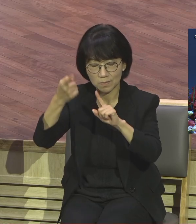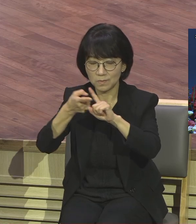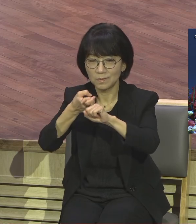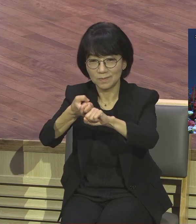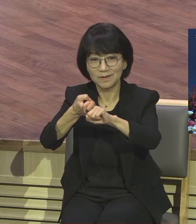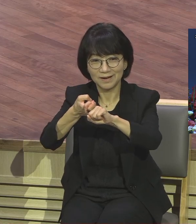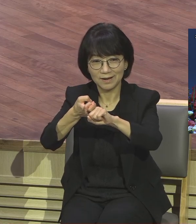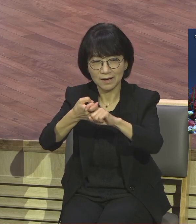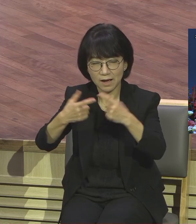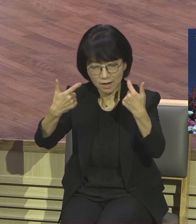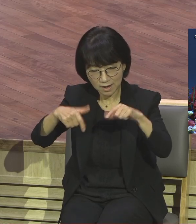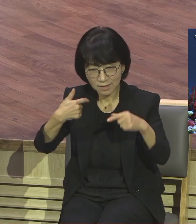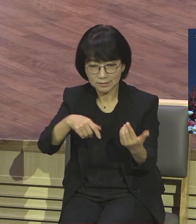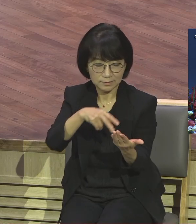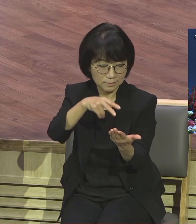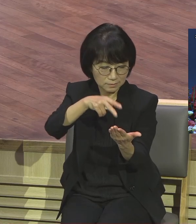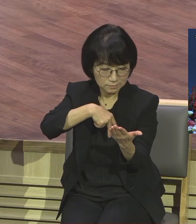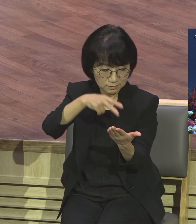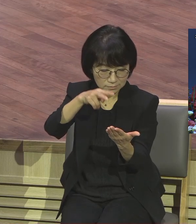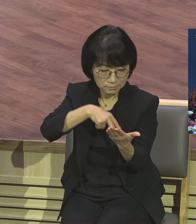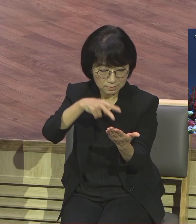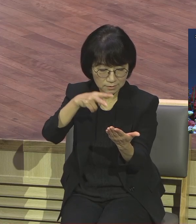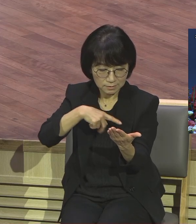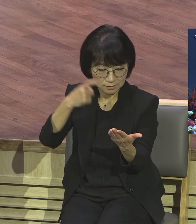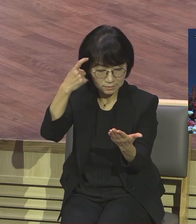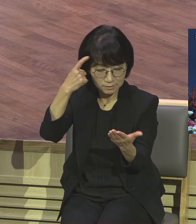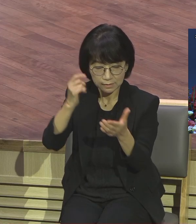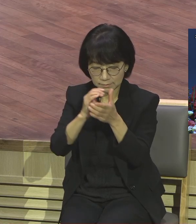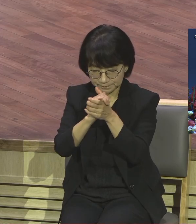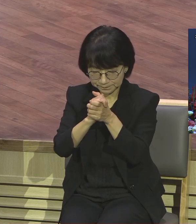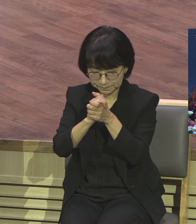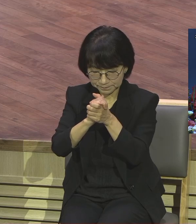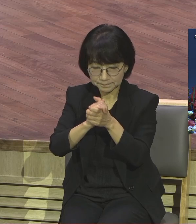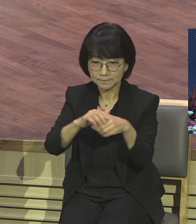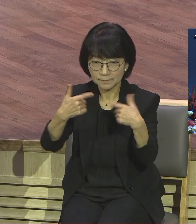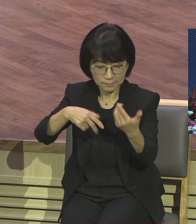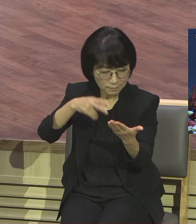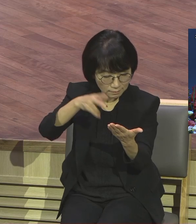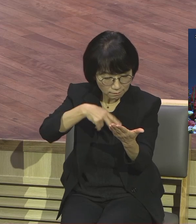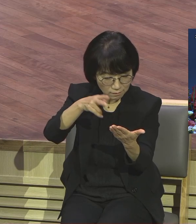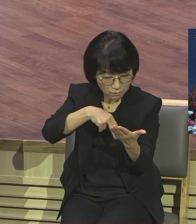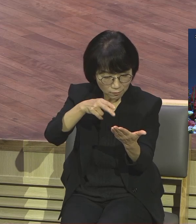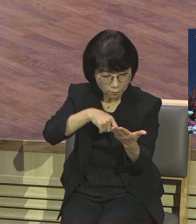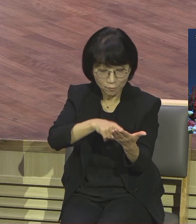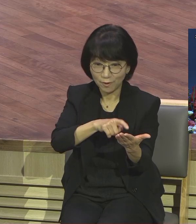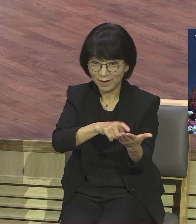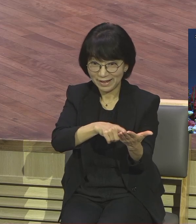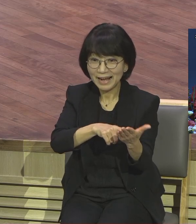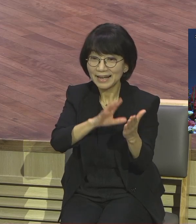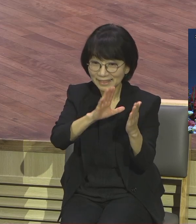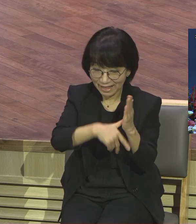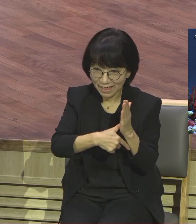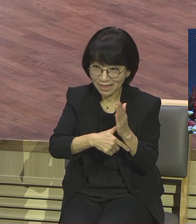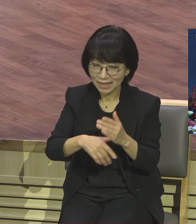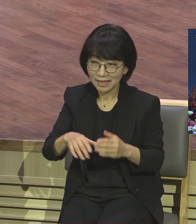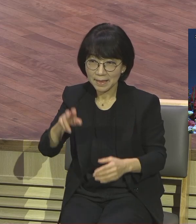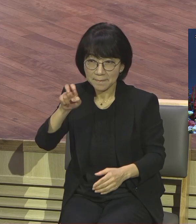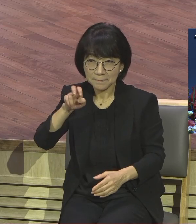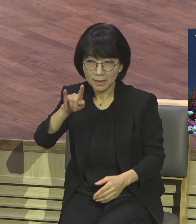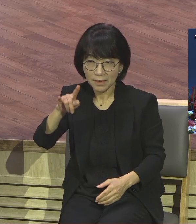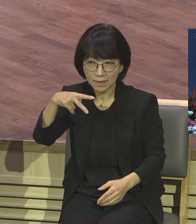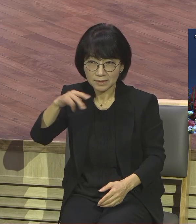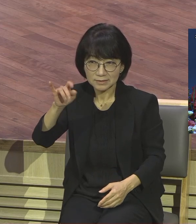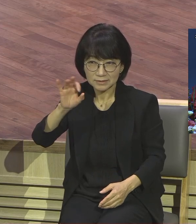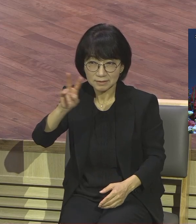가지고 묵상해 왔었다는 사실이요. 평상시 말씀을 접하면서 메시아를 기다렸던